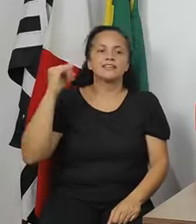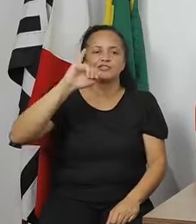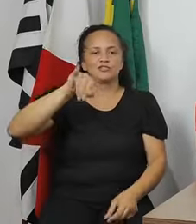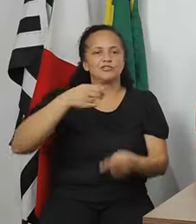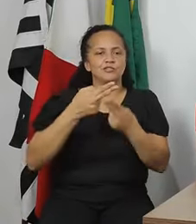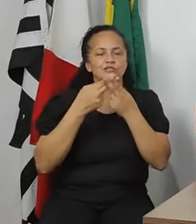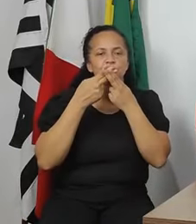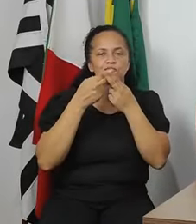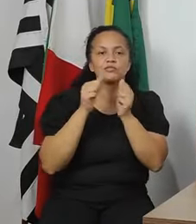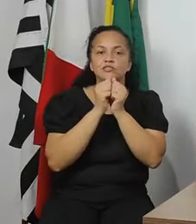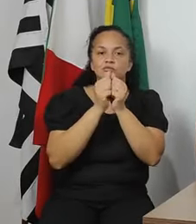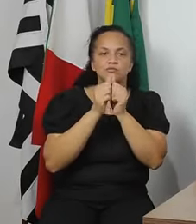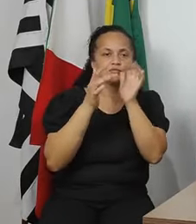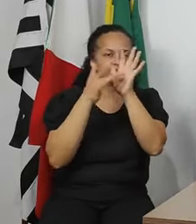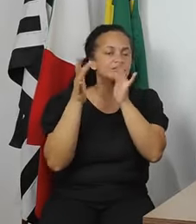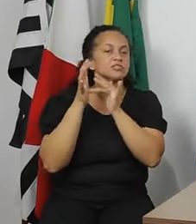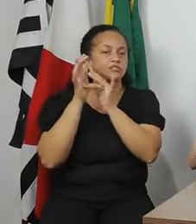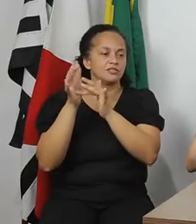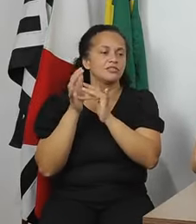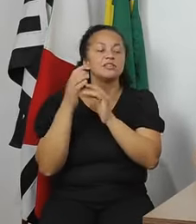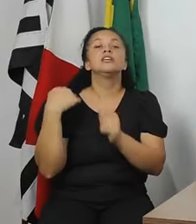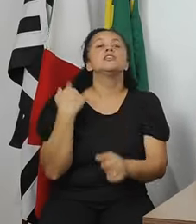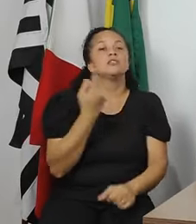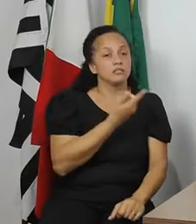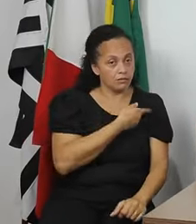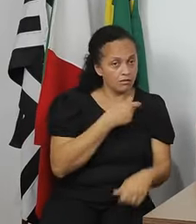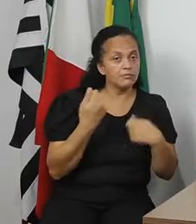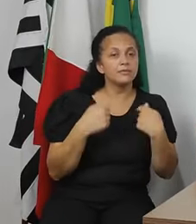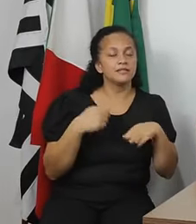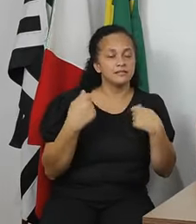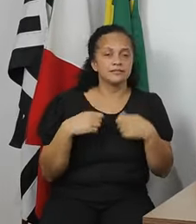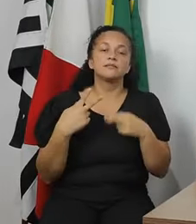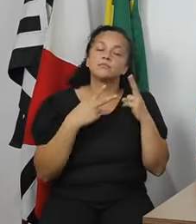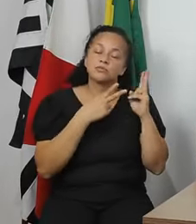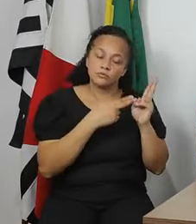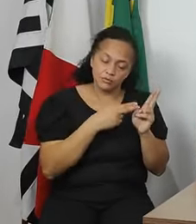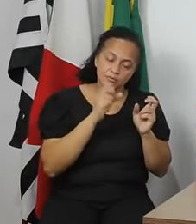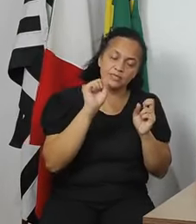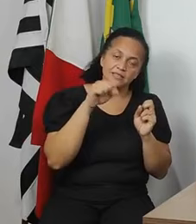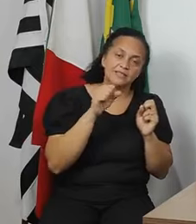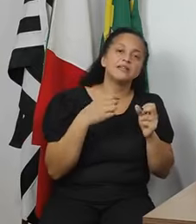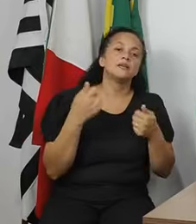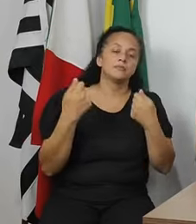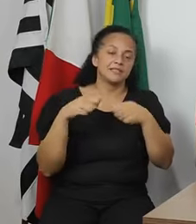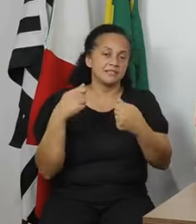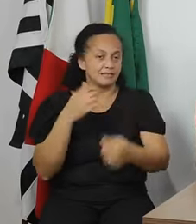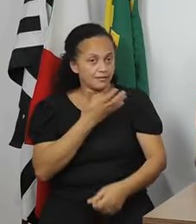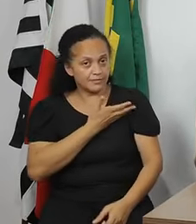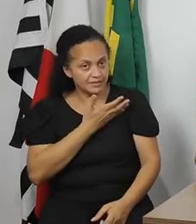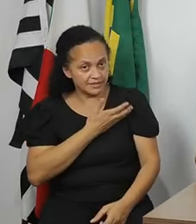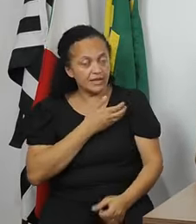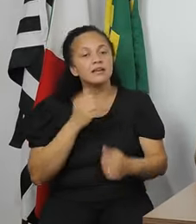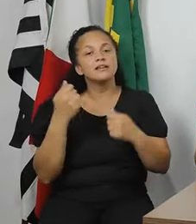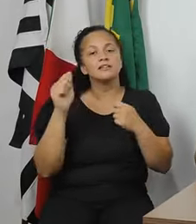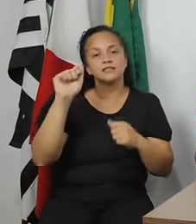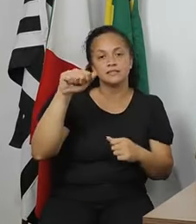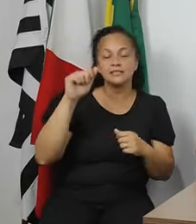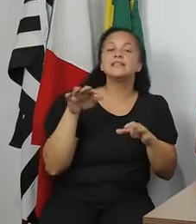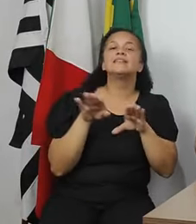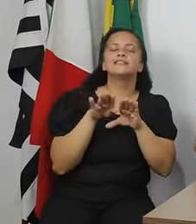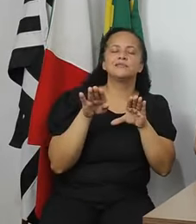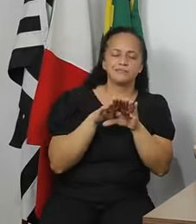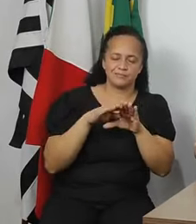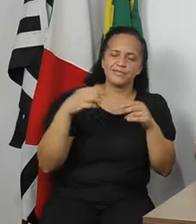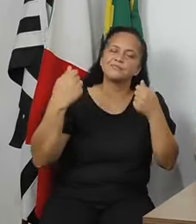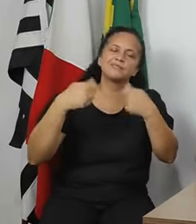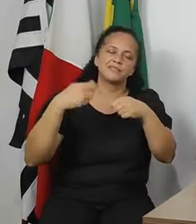algo necessário, a gente tem a necessidade de se relacionar com as pessoas, que é necessário, que a gente veja valor nisso, que a gente veja isso como uma